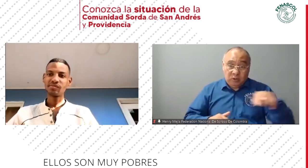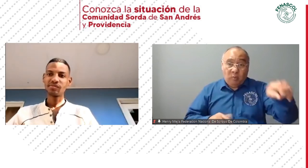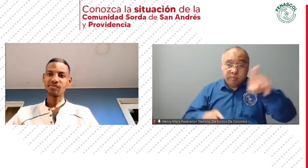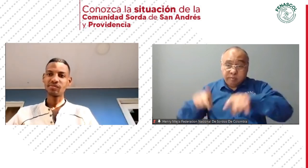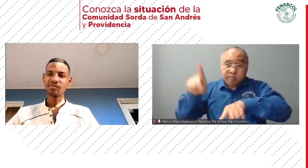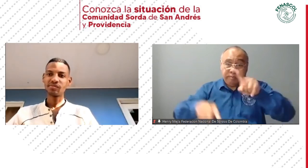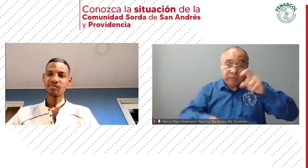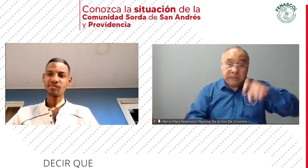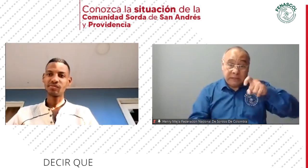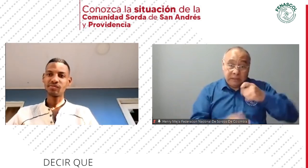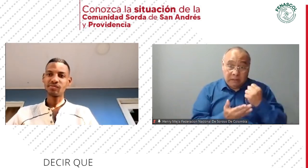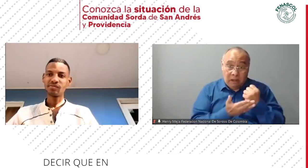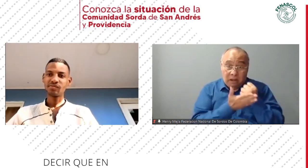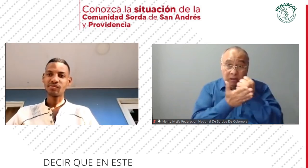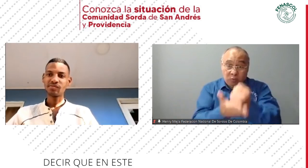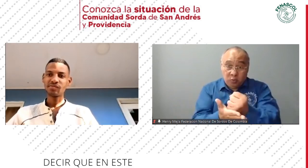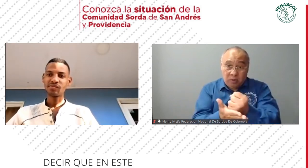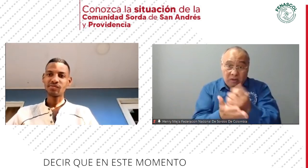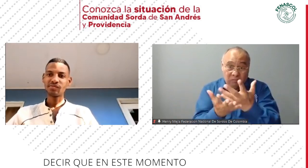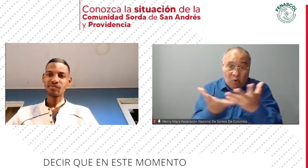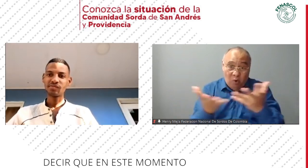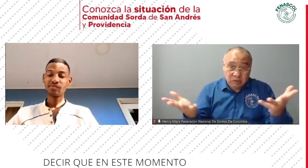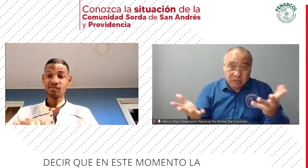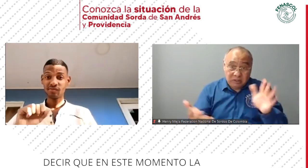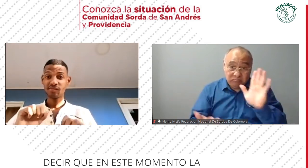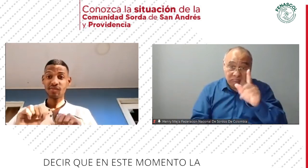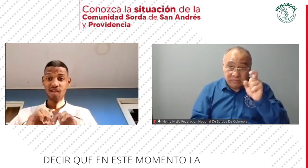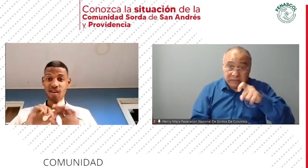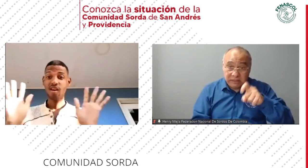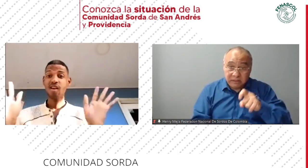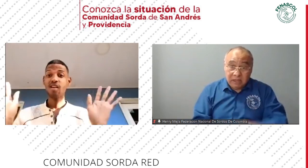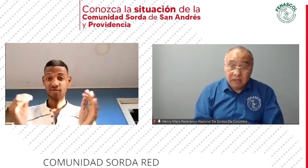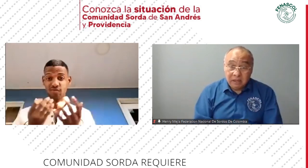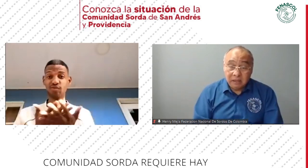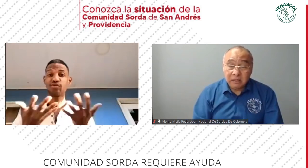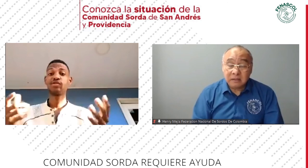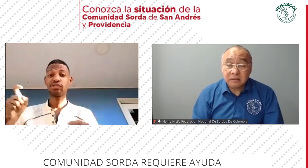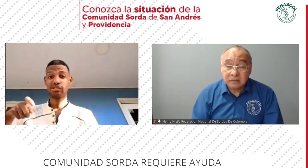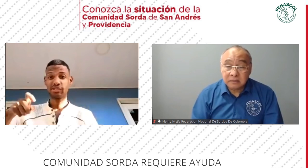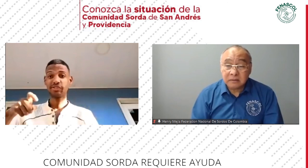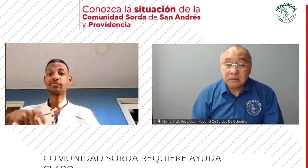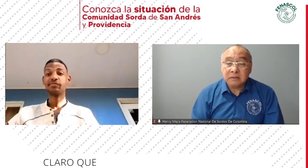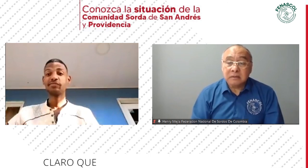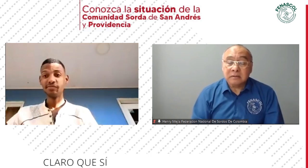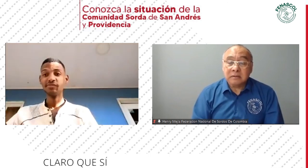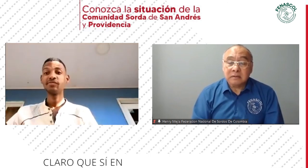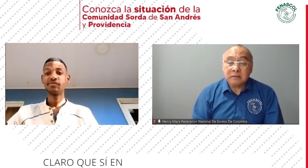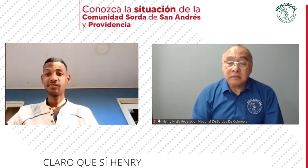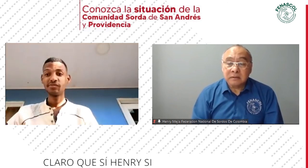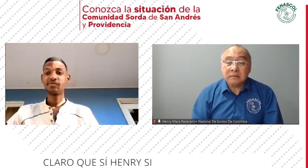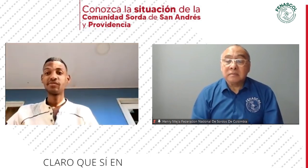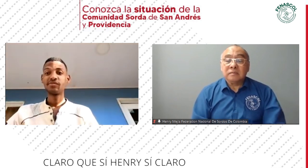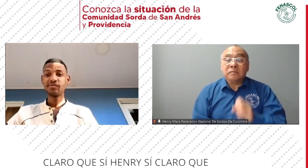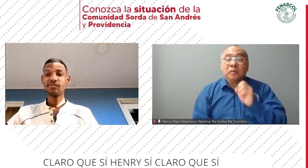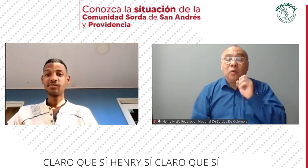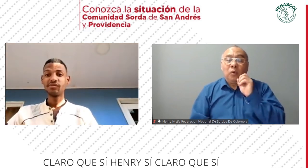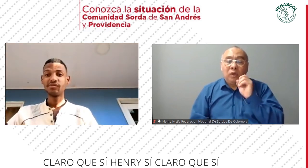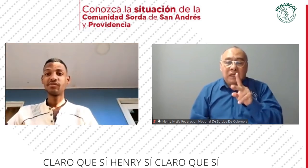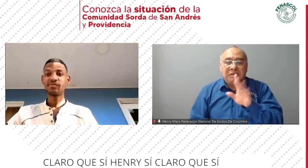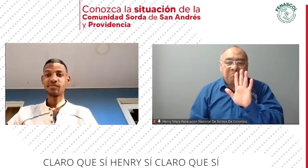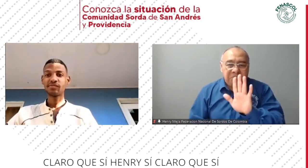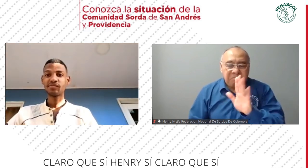bueno quiere decir que en este momento la comunidad sorda requiere ayuda claro que exigen rizzi claro que